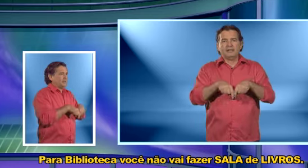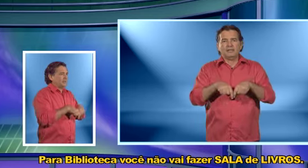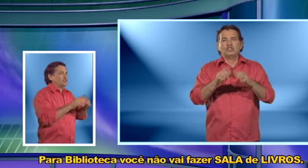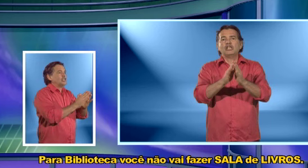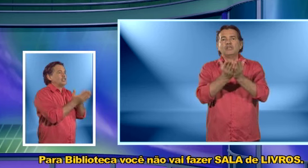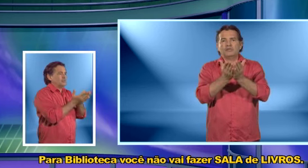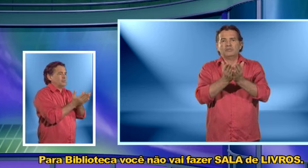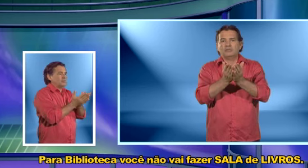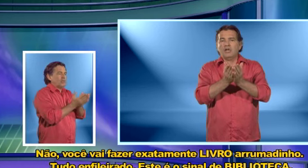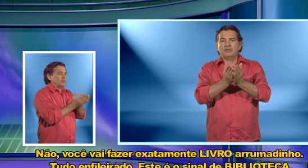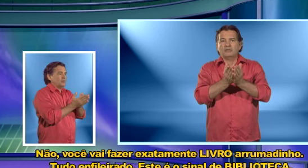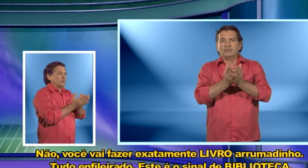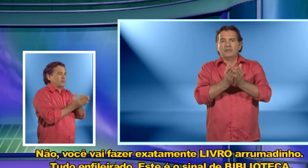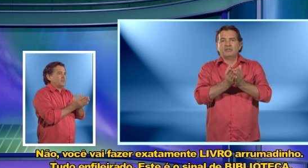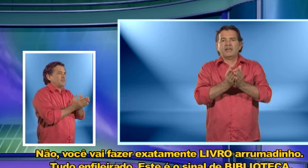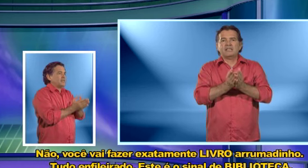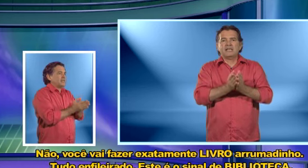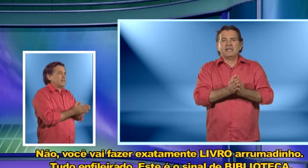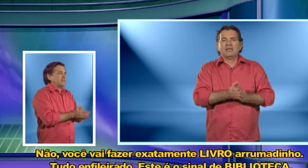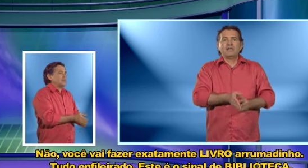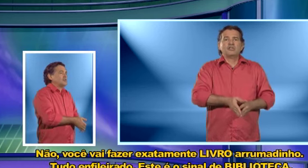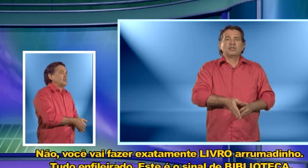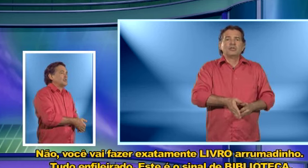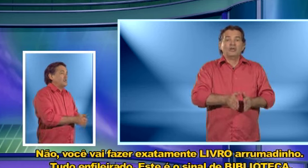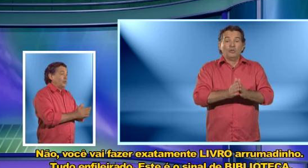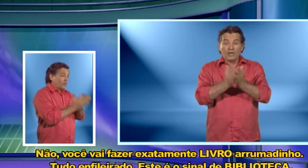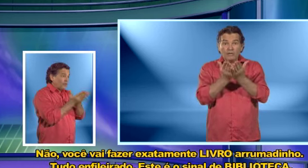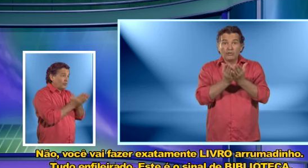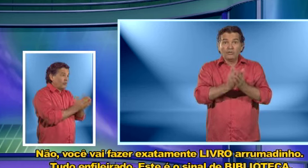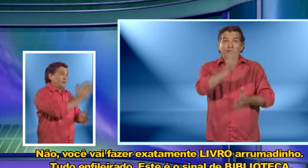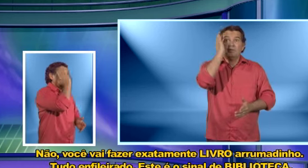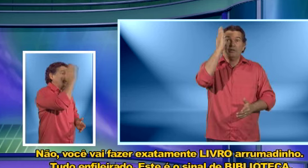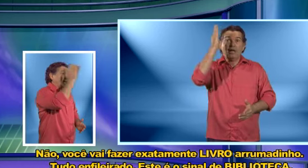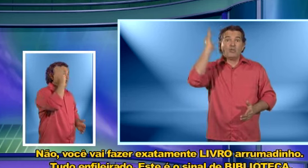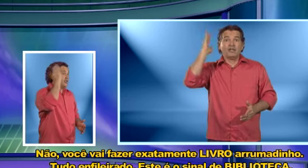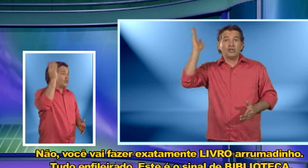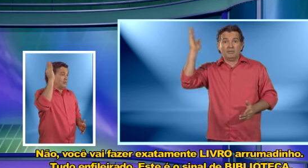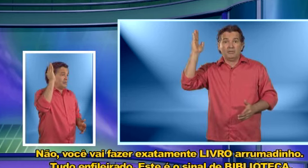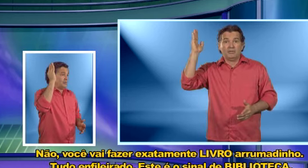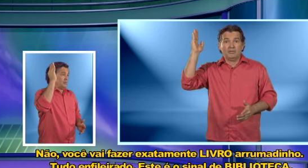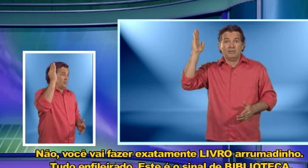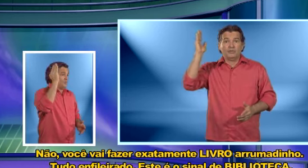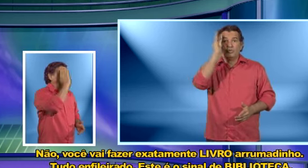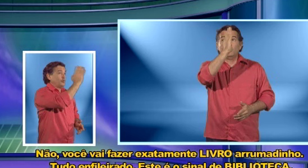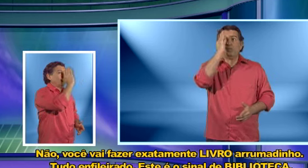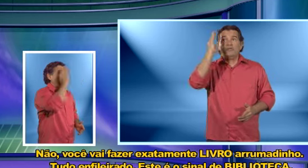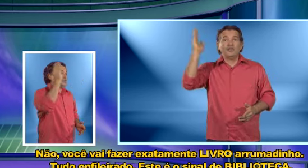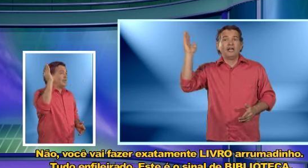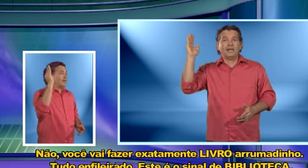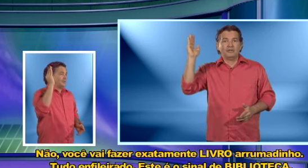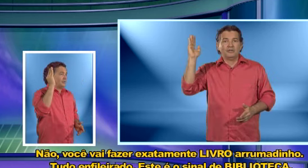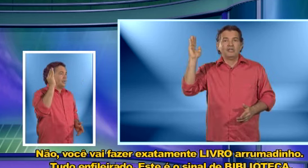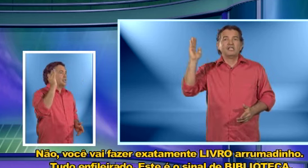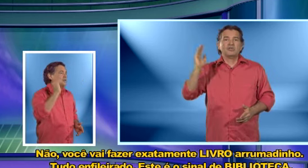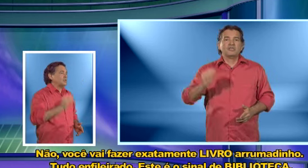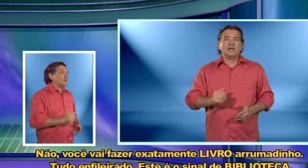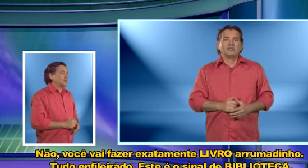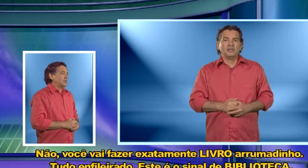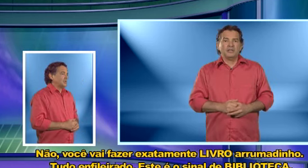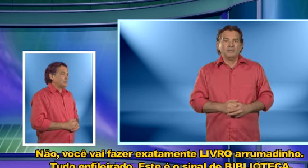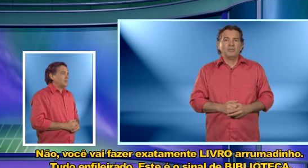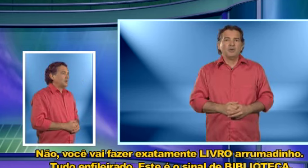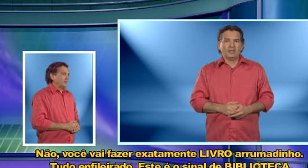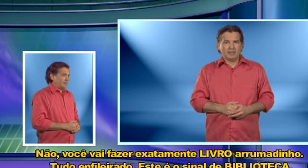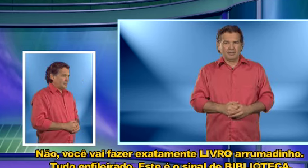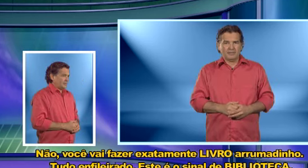sala de livro, não. Você vai dizer exatamente livro, arrumadinho, tudo enfileirado. Isso é o sinal